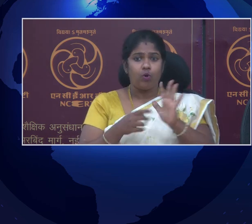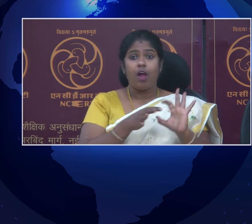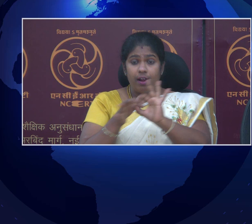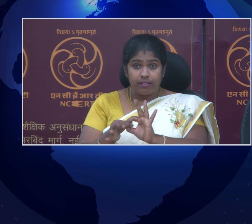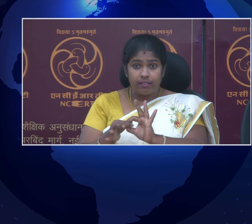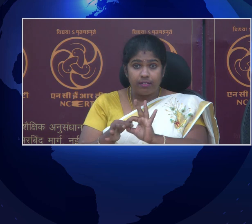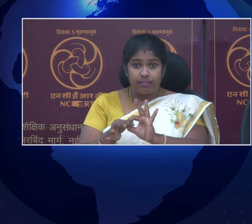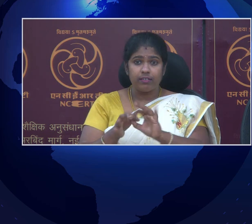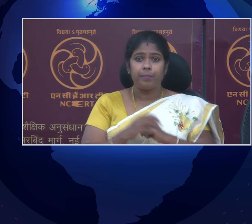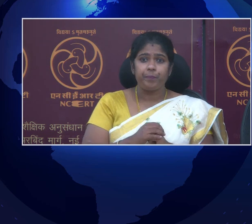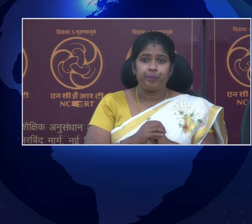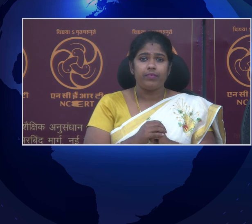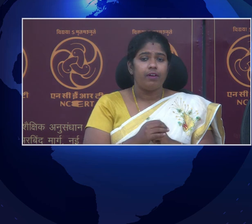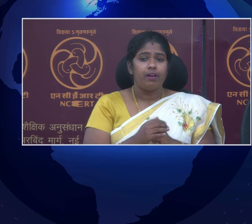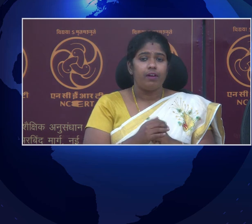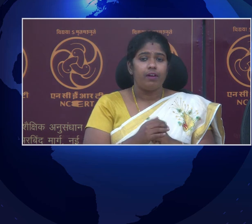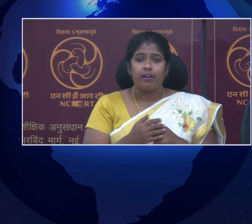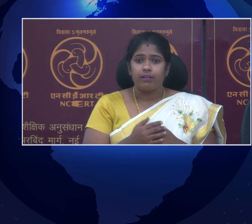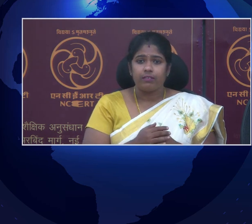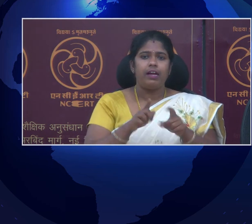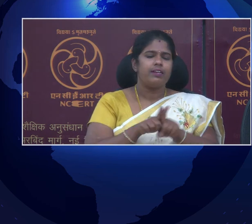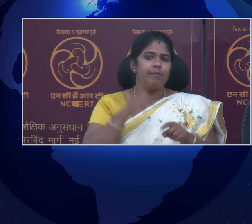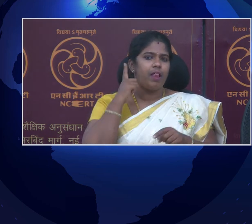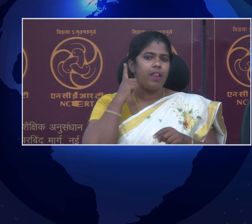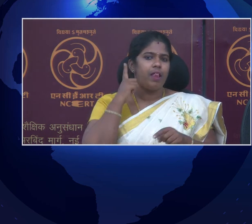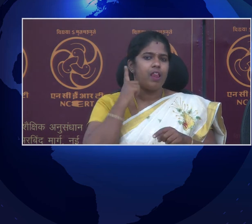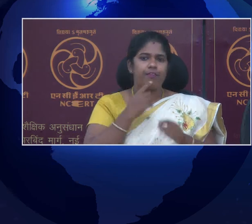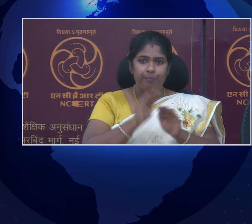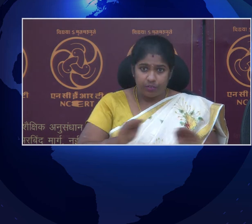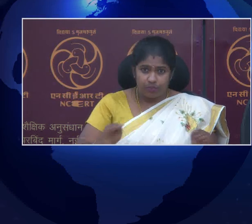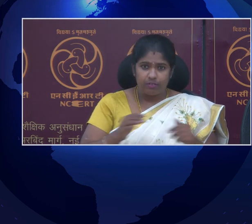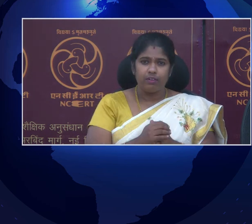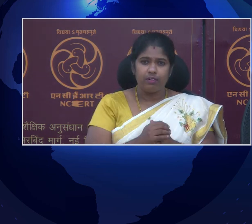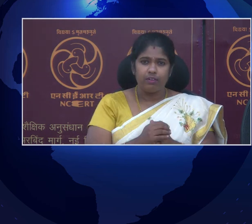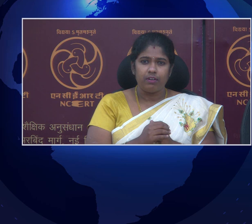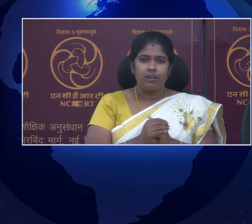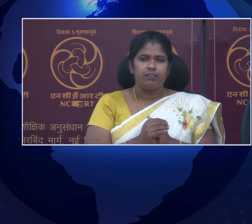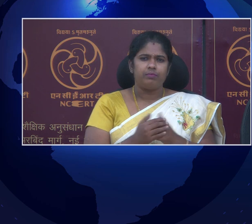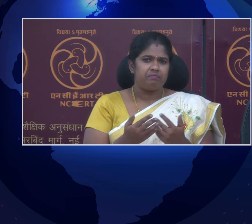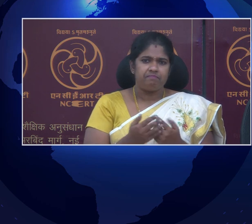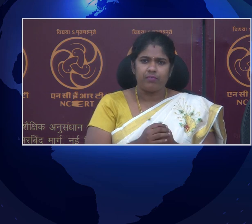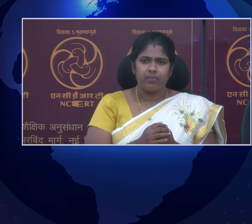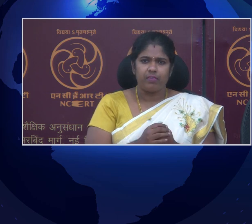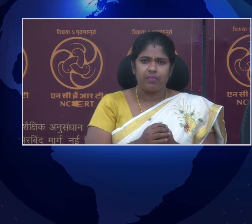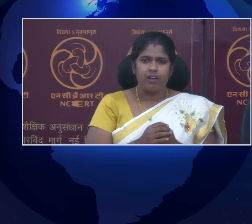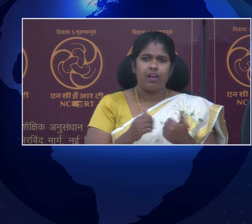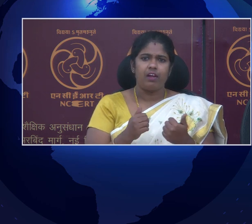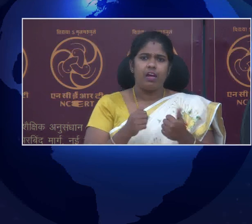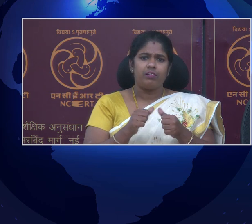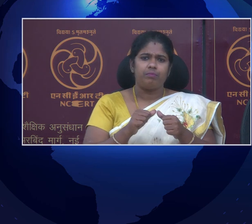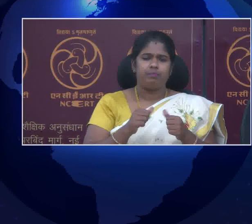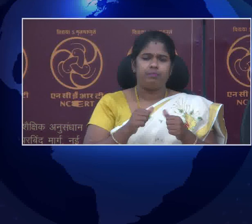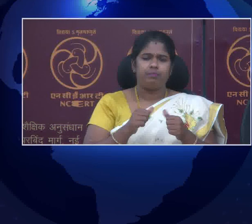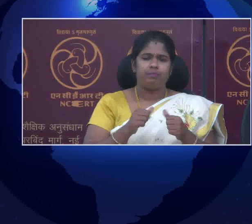प्रोविजन करने जा रहे हैं कि मान लीजिए एक श्रवण बाधित छात्र है, वो सुदूर भारत के किसी एक क्षेत्र में बैठा हुआ है, वो